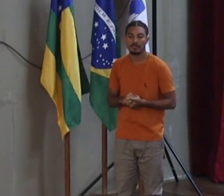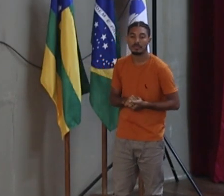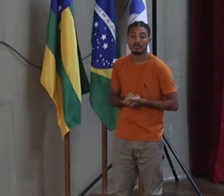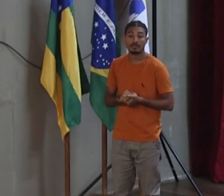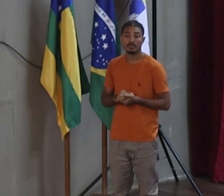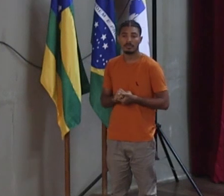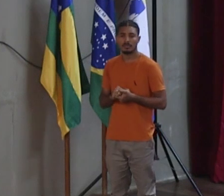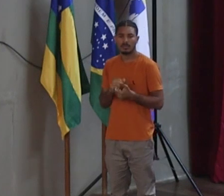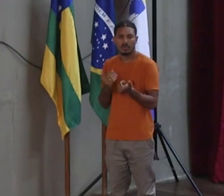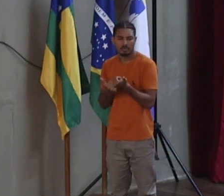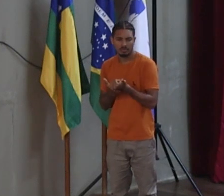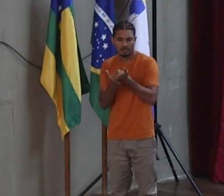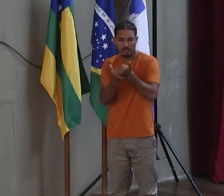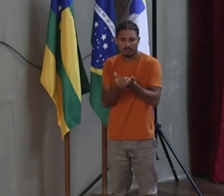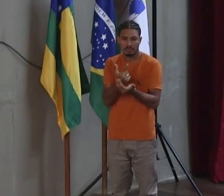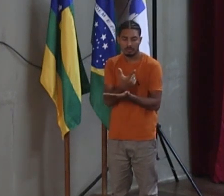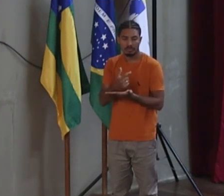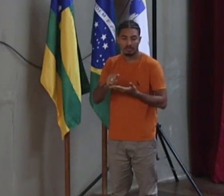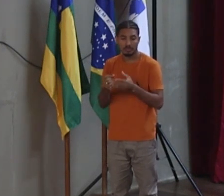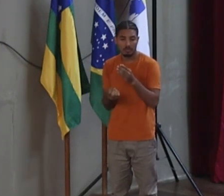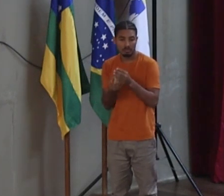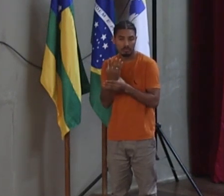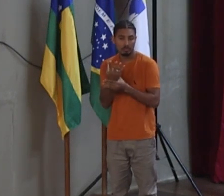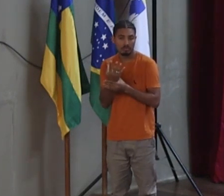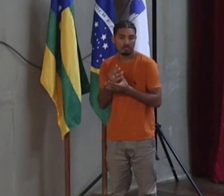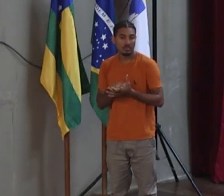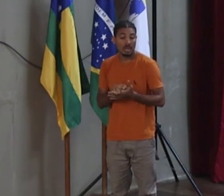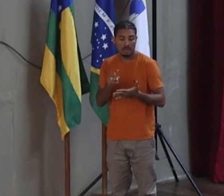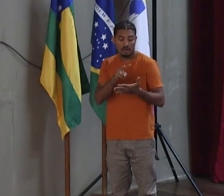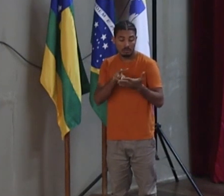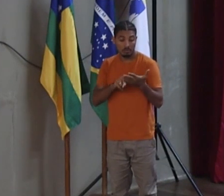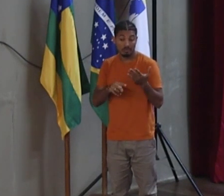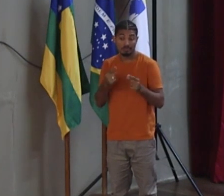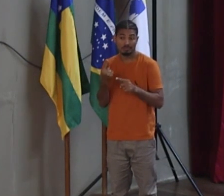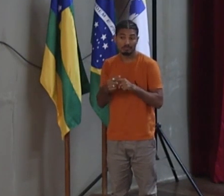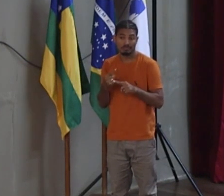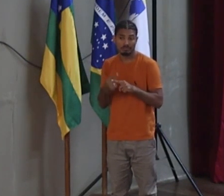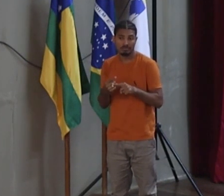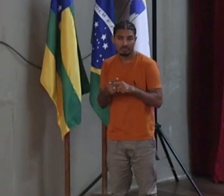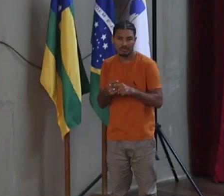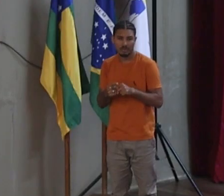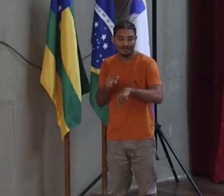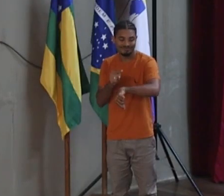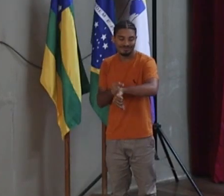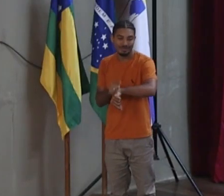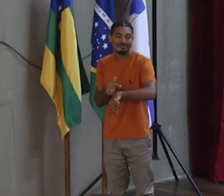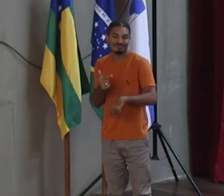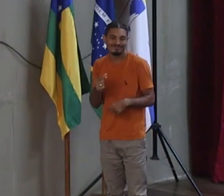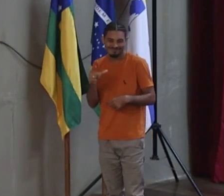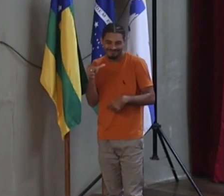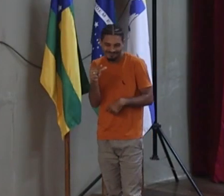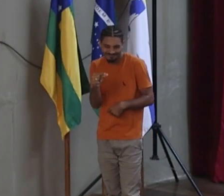Os sócios fundadores da LAB, eu não vou ler, porque vai tomar muito tempo, e o tempo